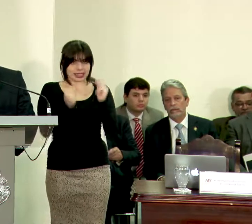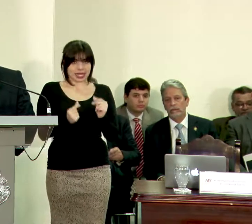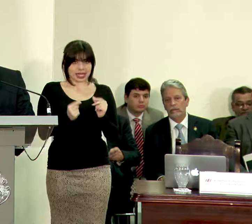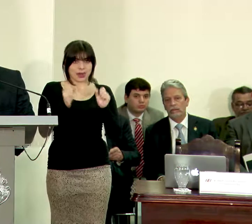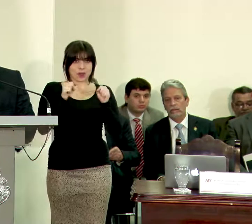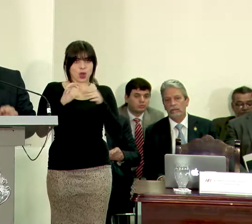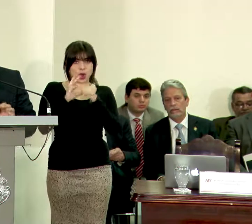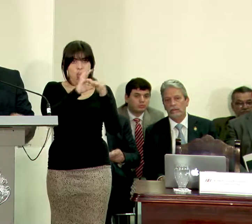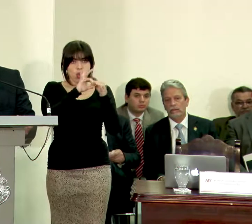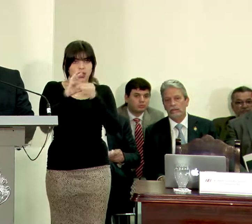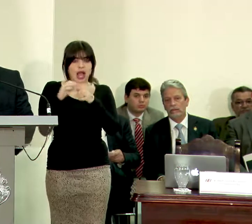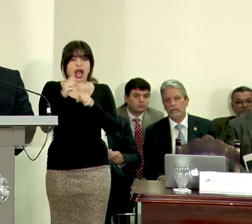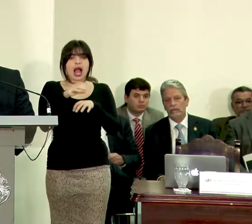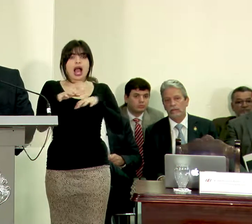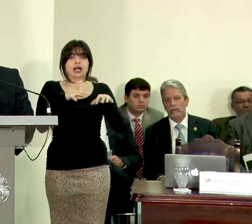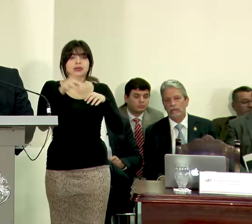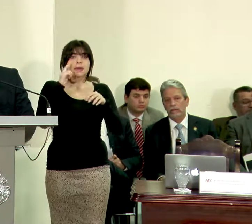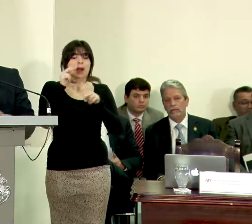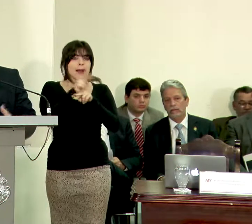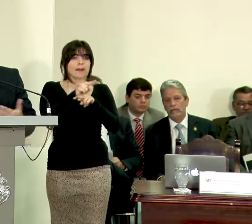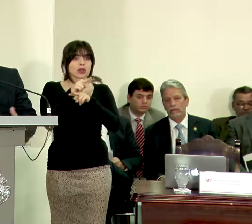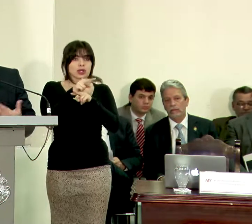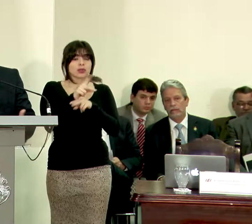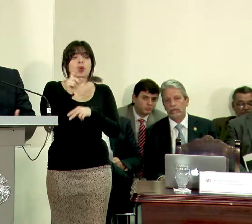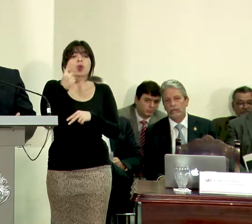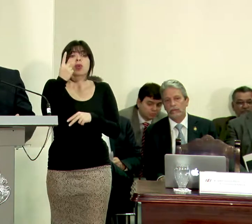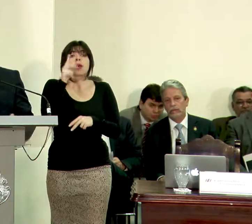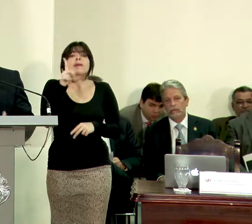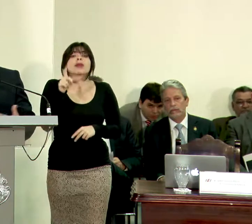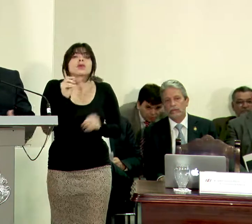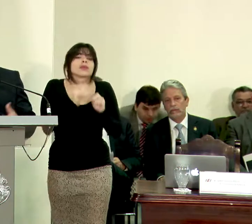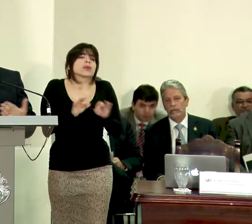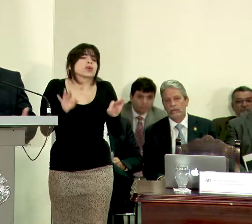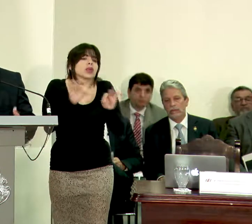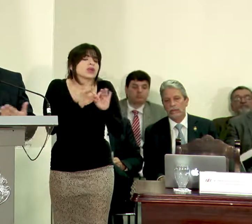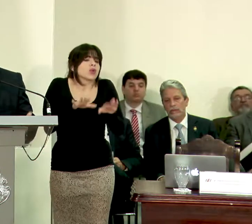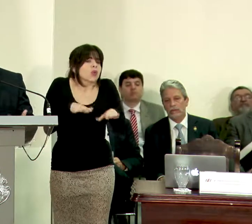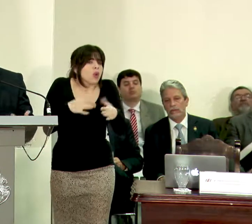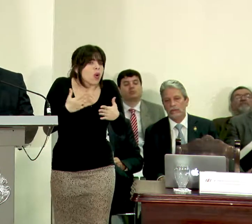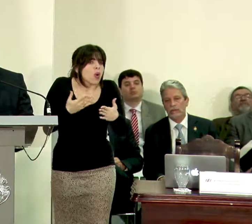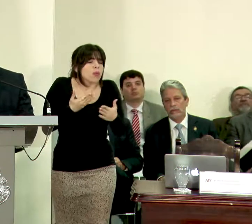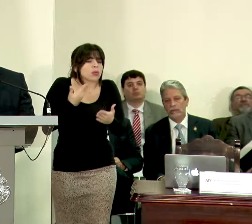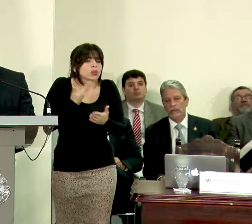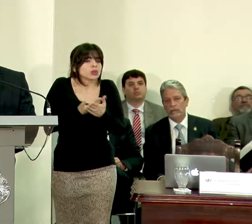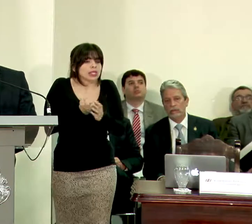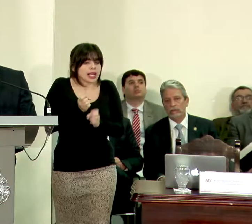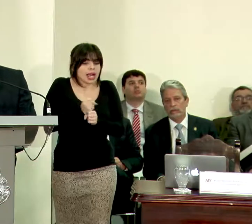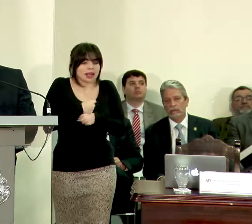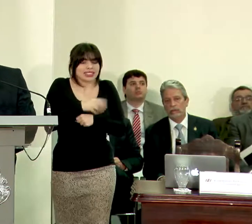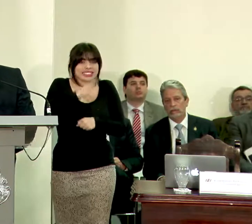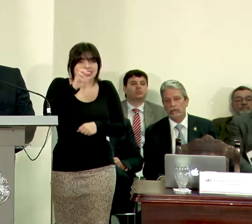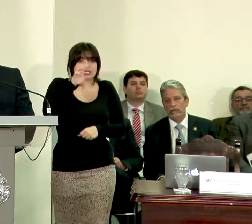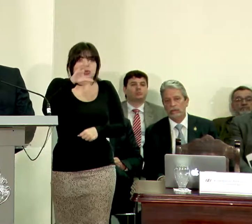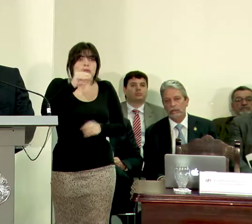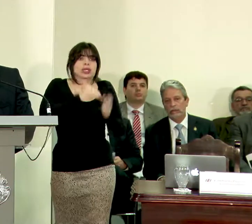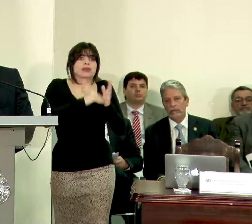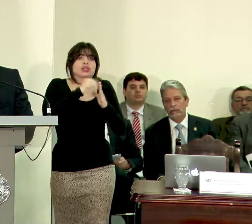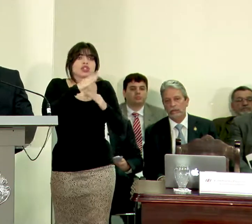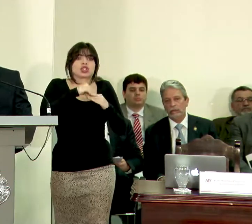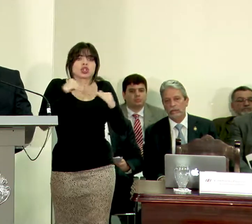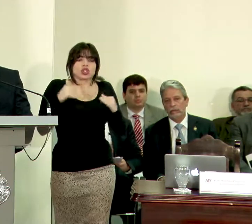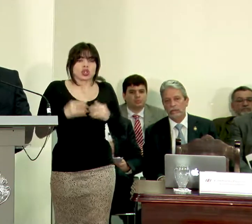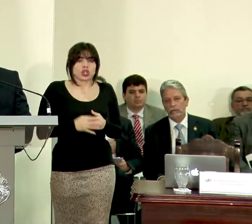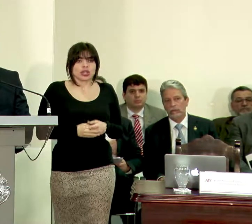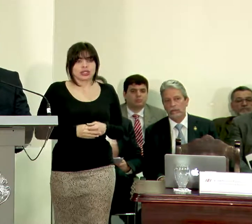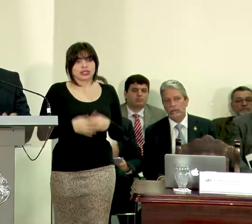se coordinan acciones de monitoreo. Entonces, una de las preguntas claves es, bueno, ¿cómo vamos a llegar a ejecutar los 650 millones de dólares